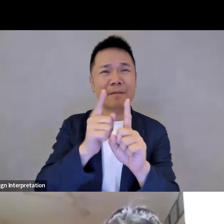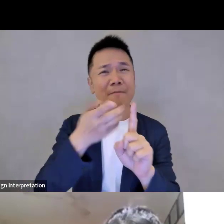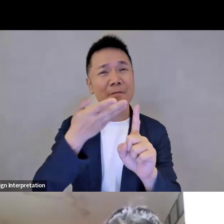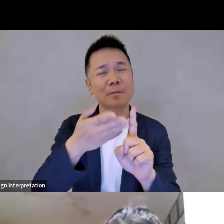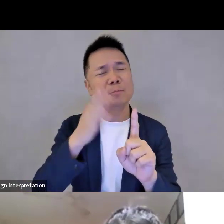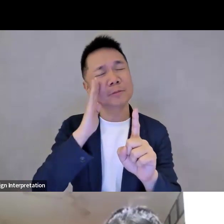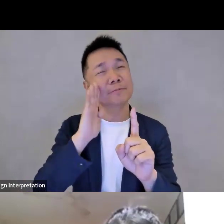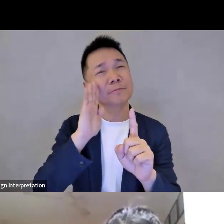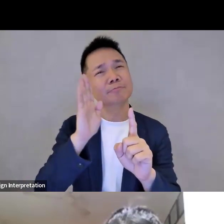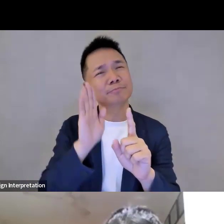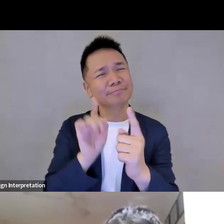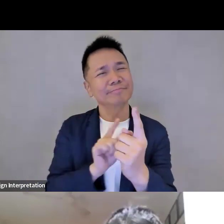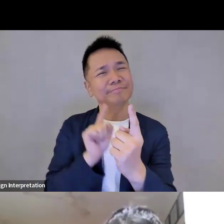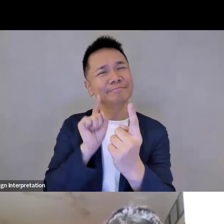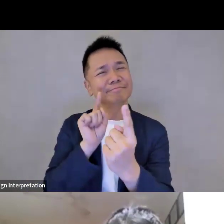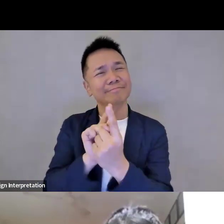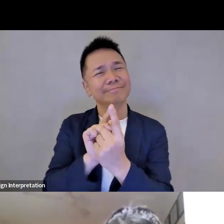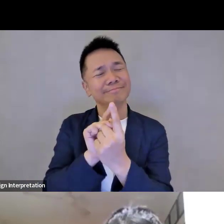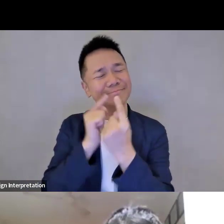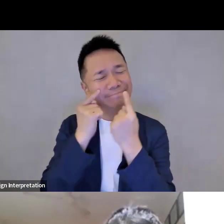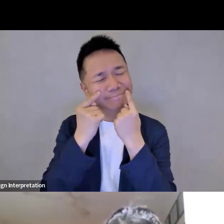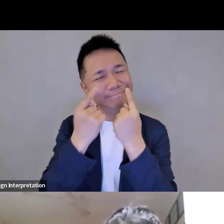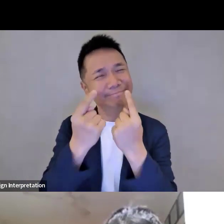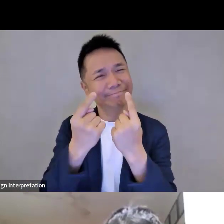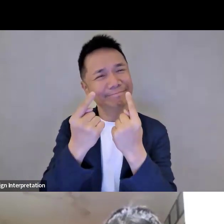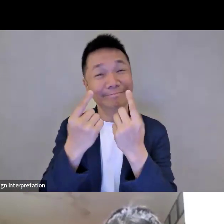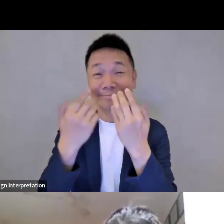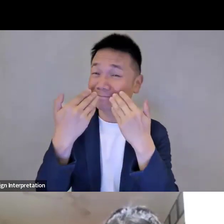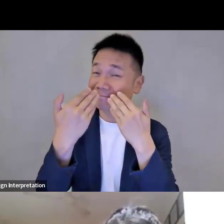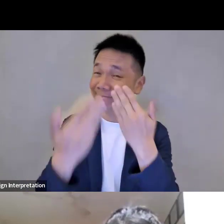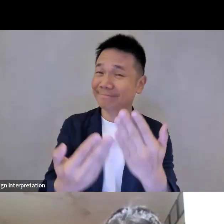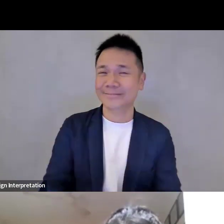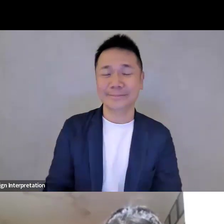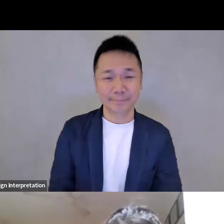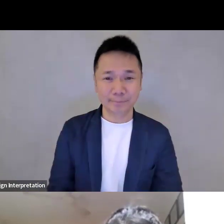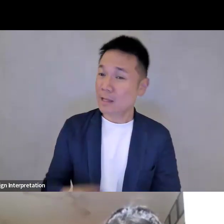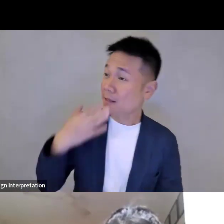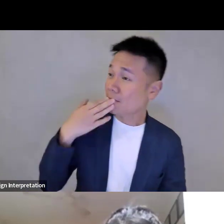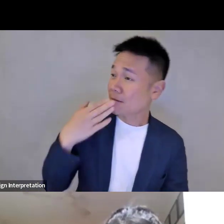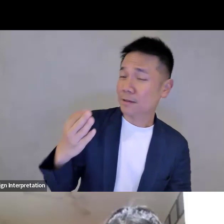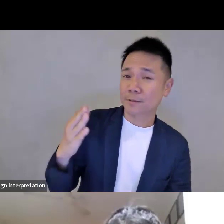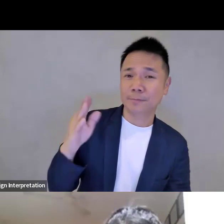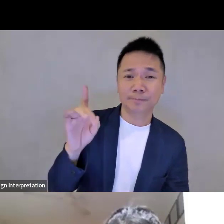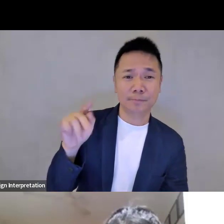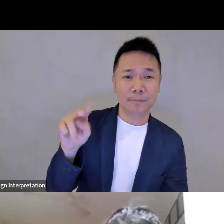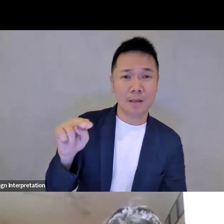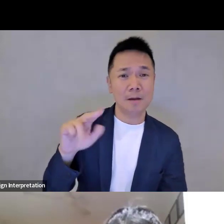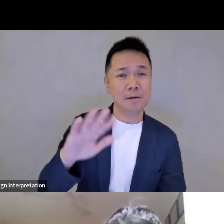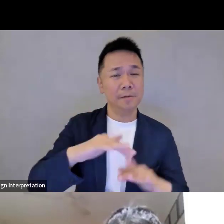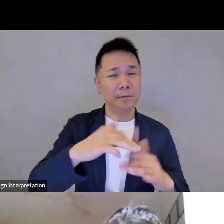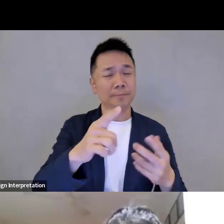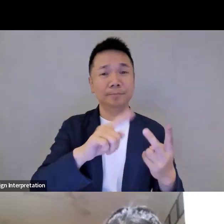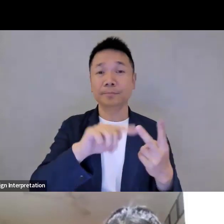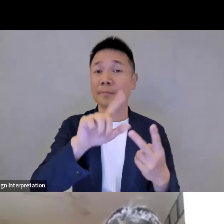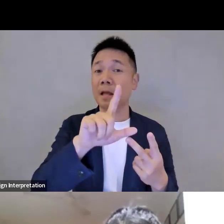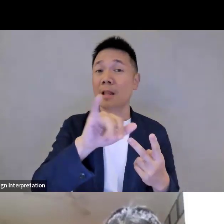请希望宝高比博士能够安息，并且你的精神与我们同在。谢